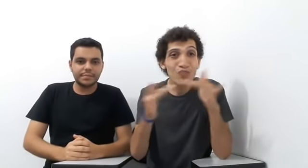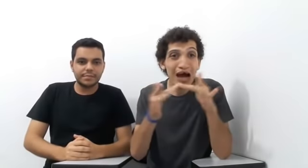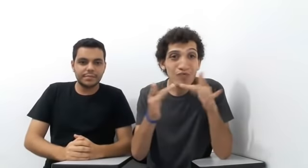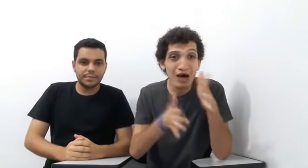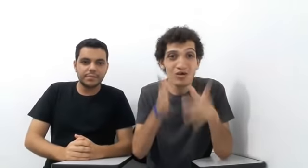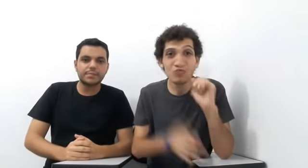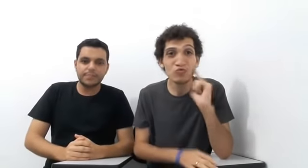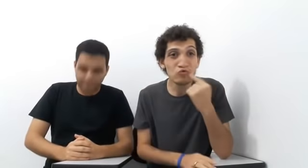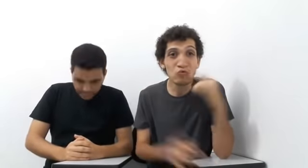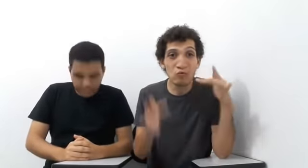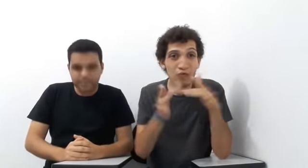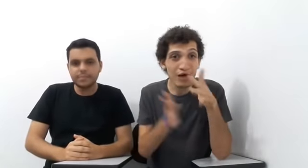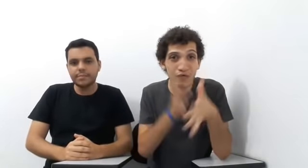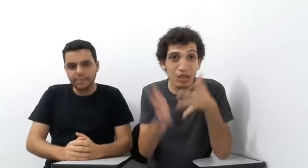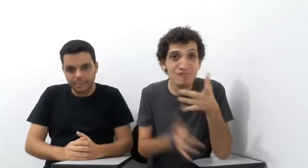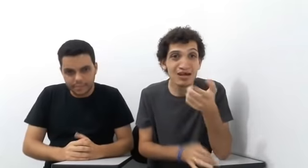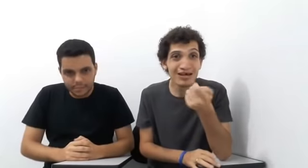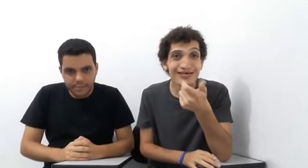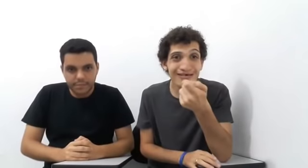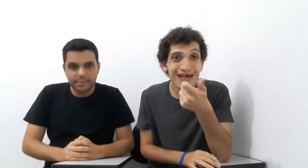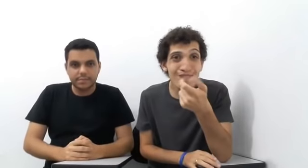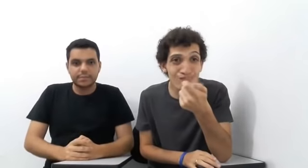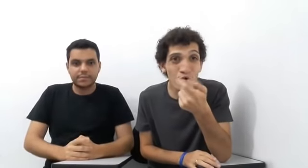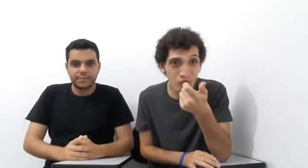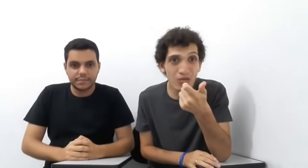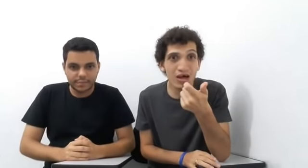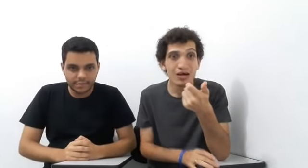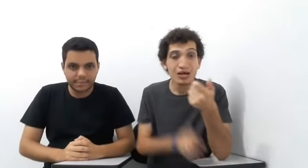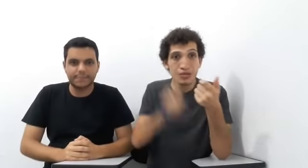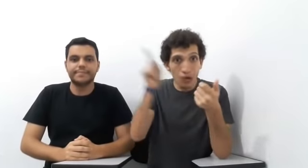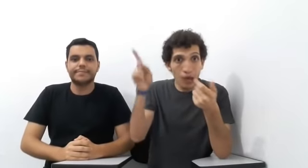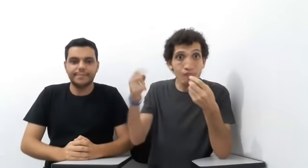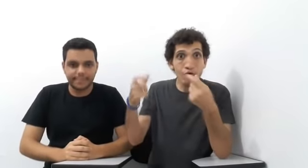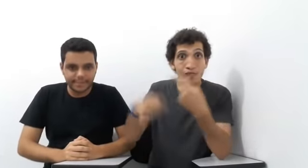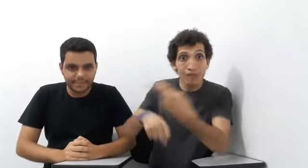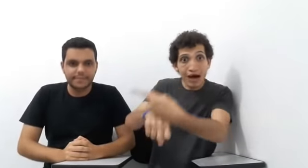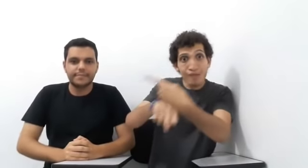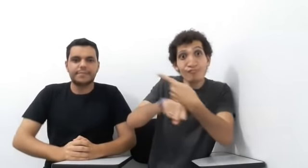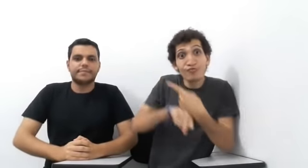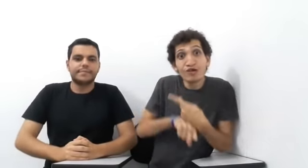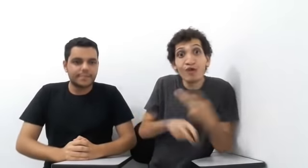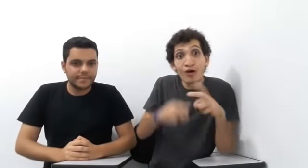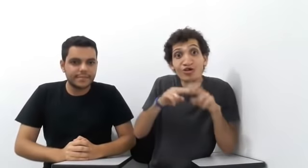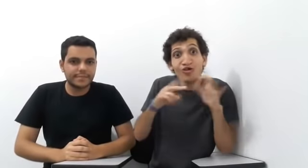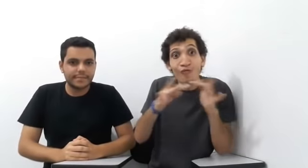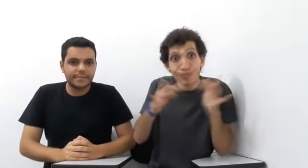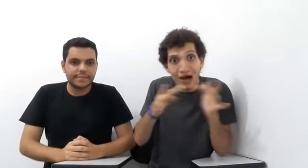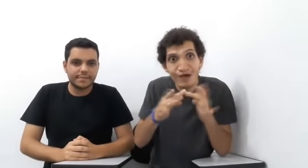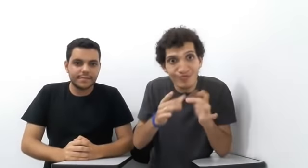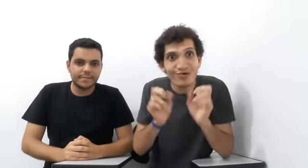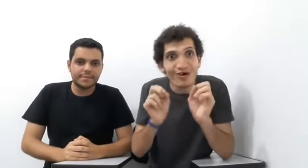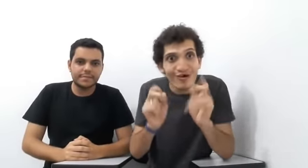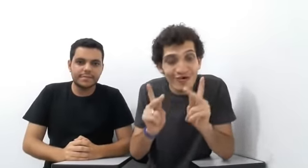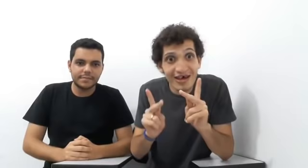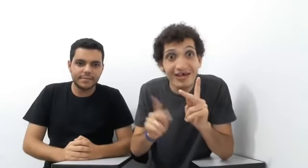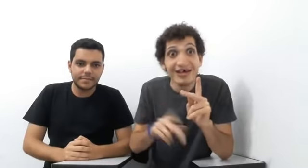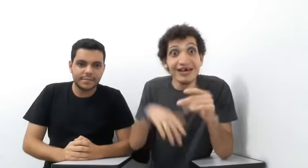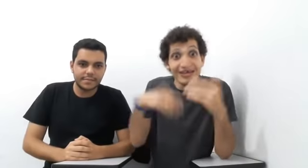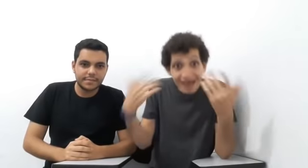contato, às vezes a Libra é pouco, né? Então lá eu procurando corre de contato. Ok? E